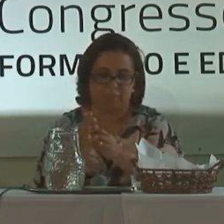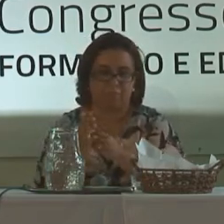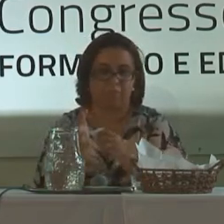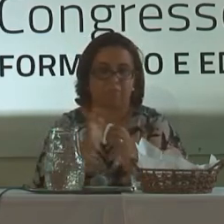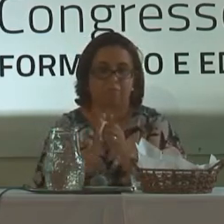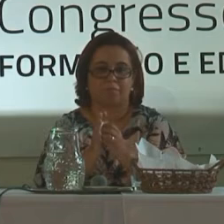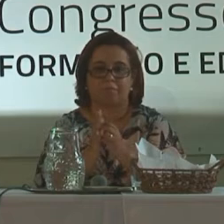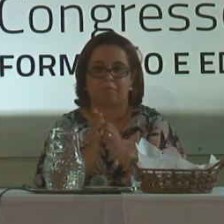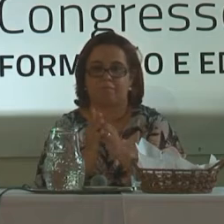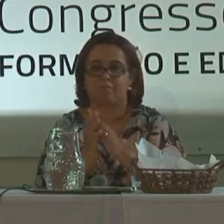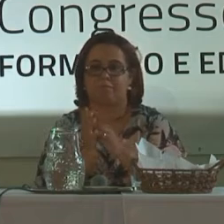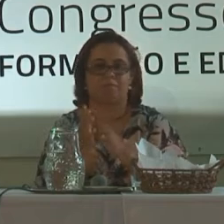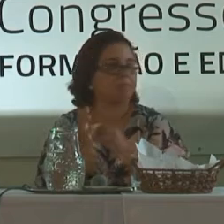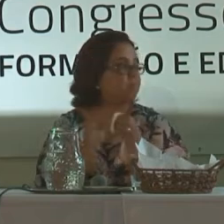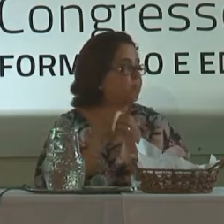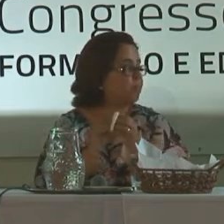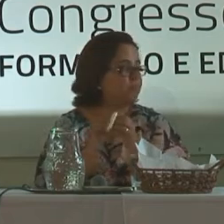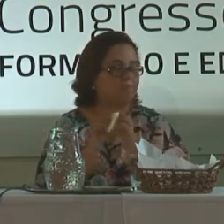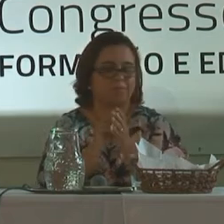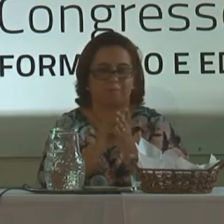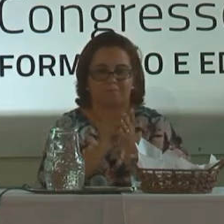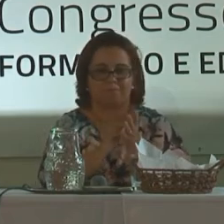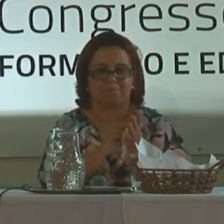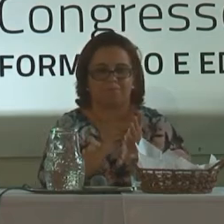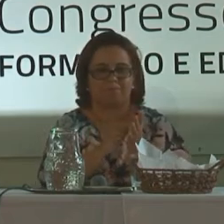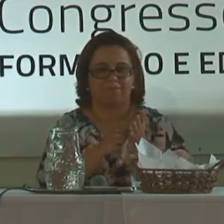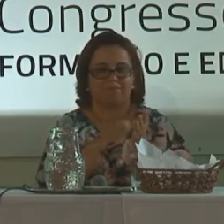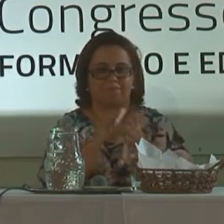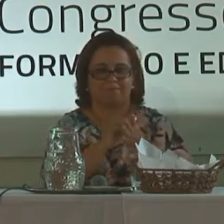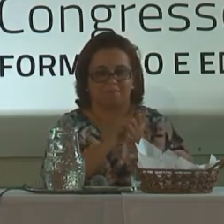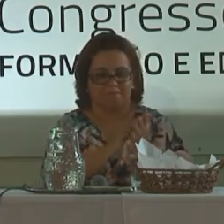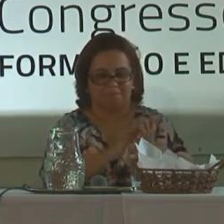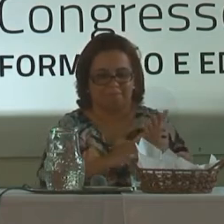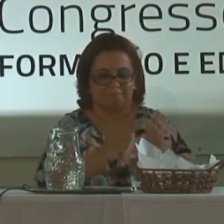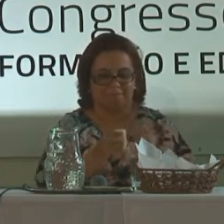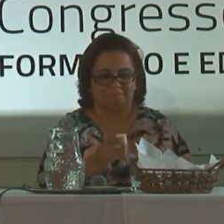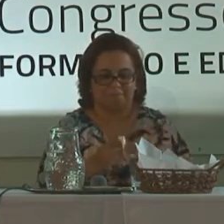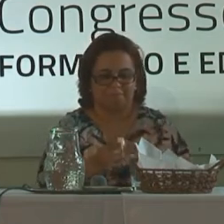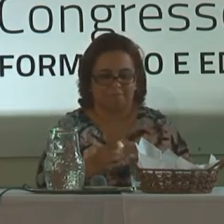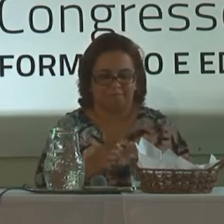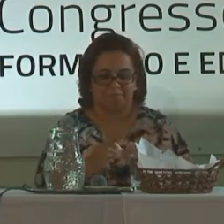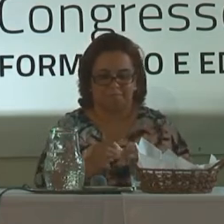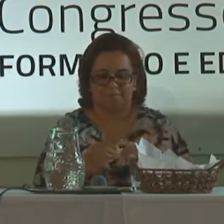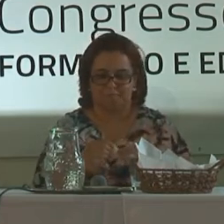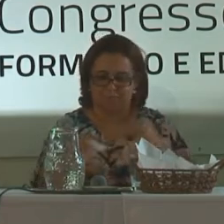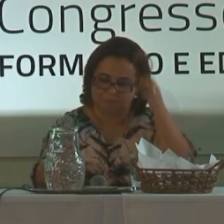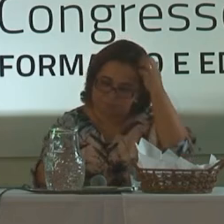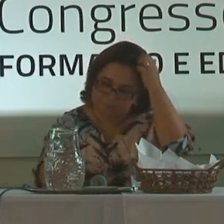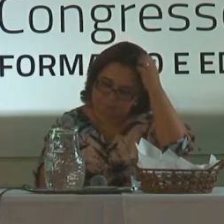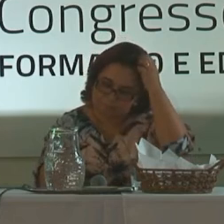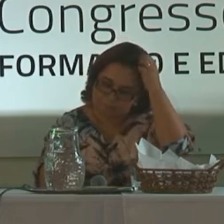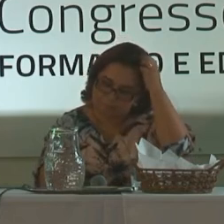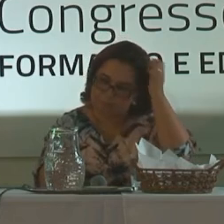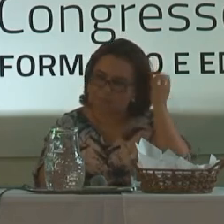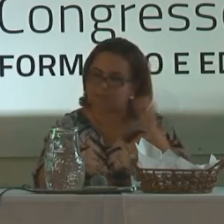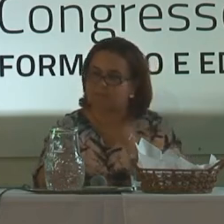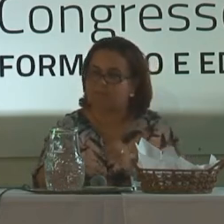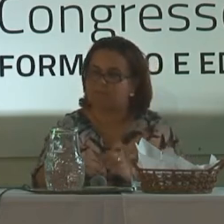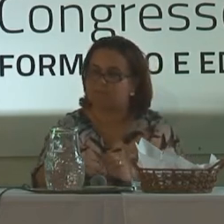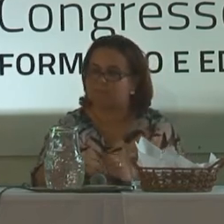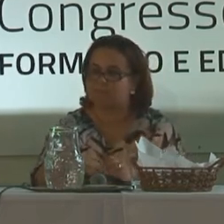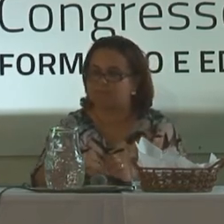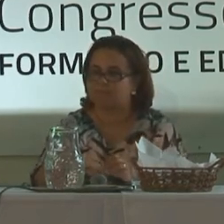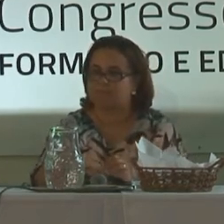incômodo, né? Meu, eu acho que de algumas pessoas aqui presentes. Quando você fala sobre a